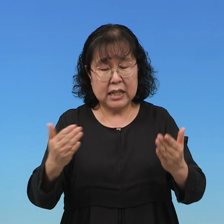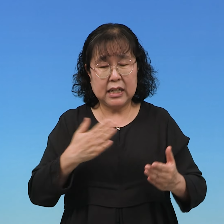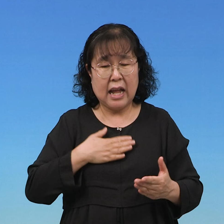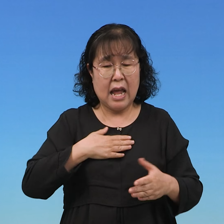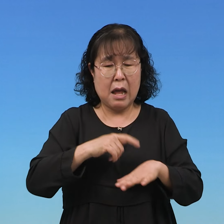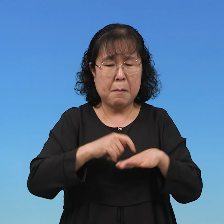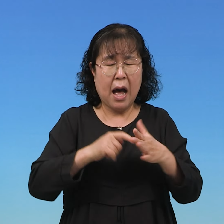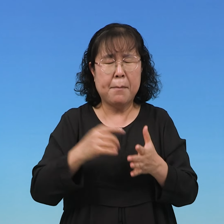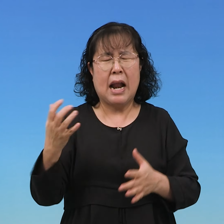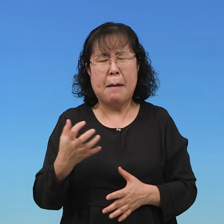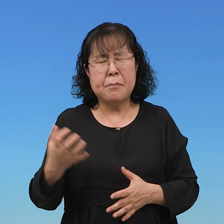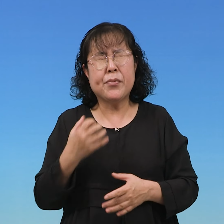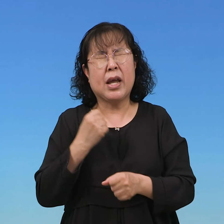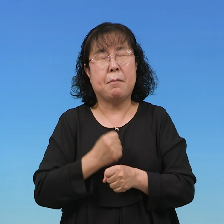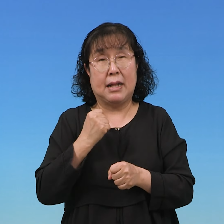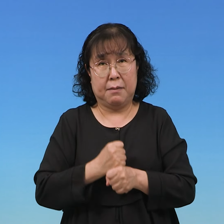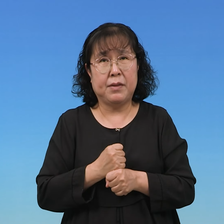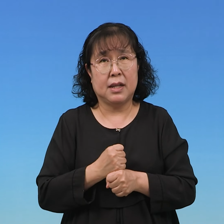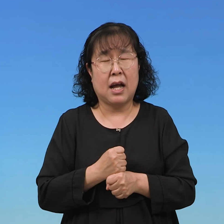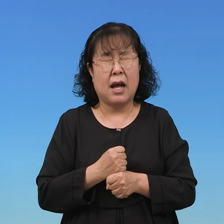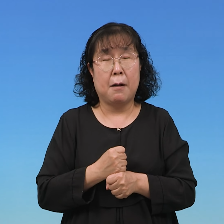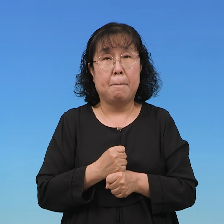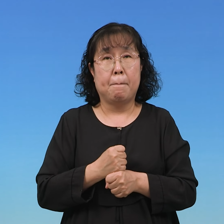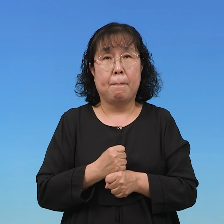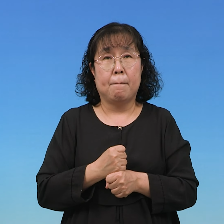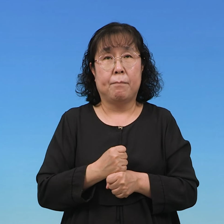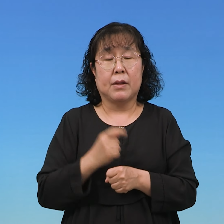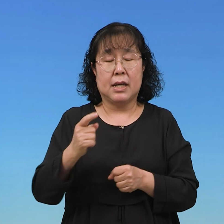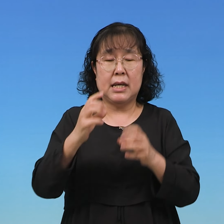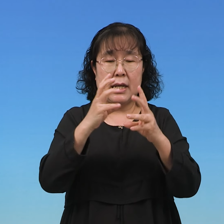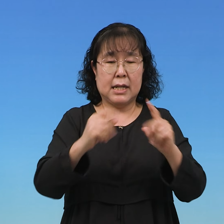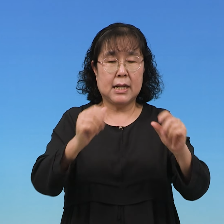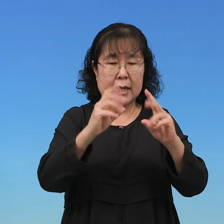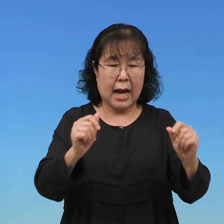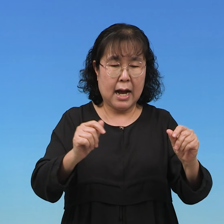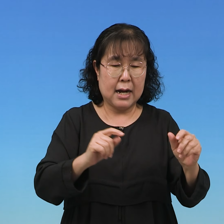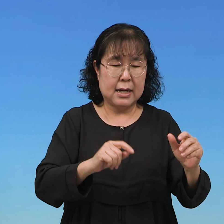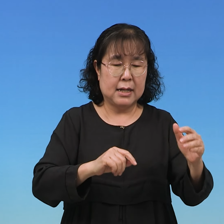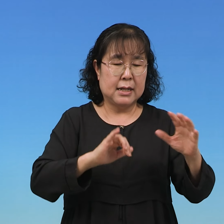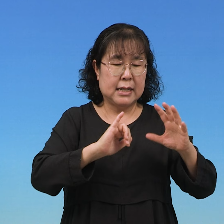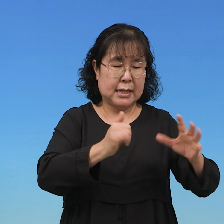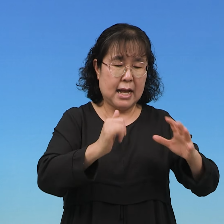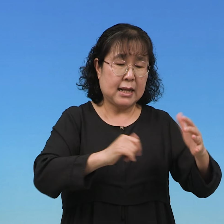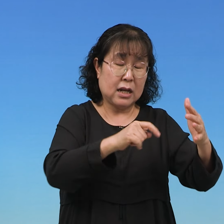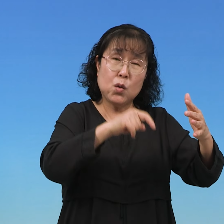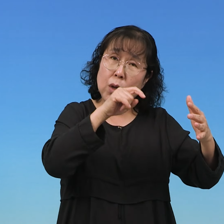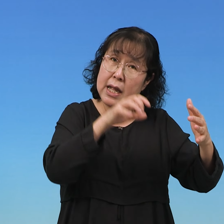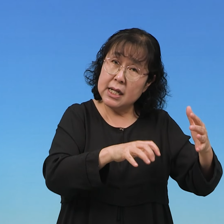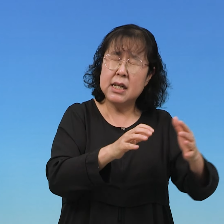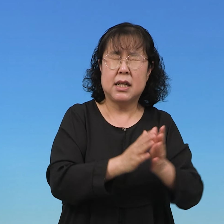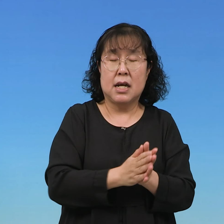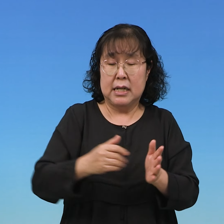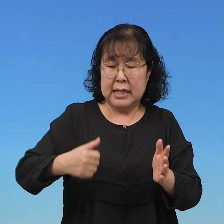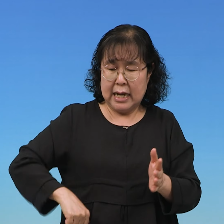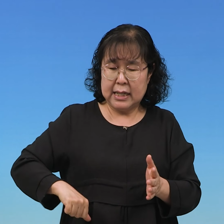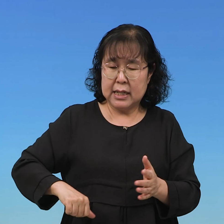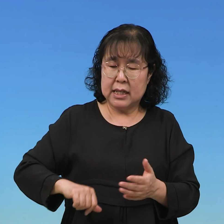땅은 자식이 죽었다는 소식을 듣고 하염없이 눈물을 흘리던 야곱과 같은 인생 아닙니까?